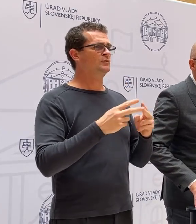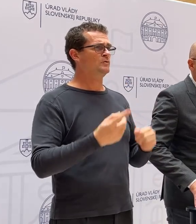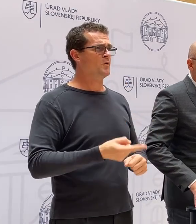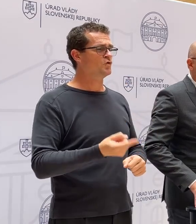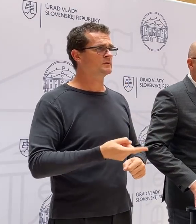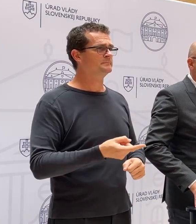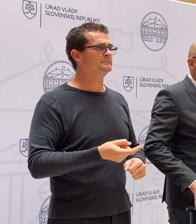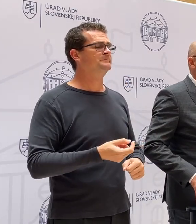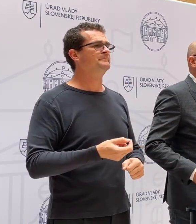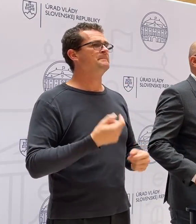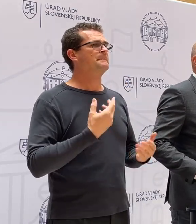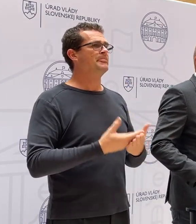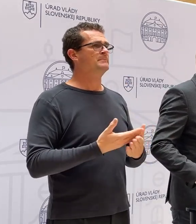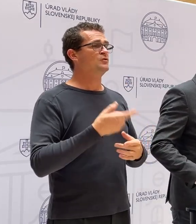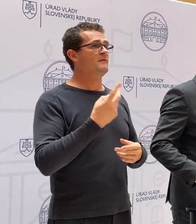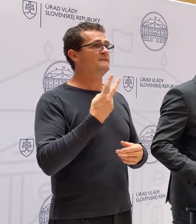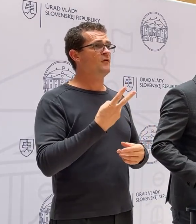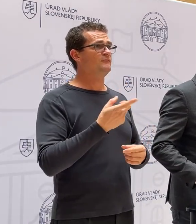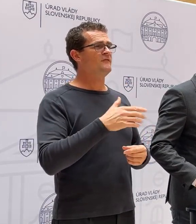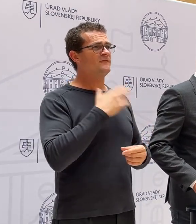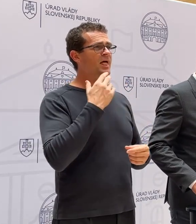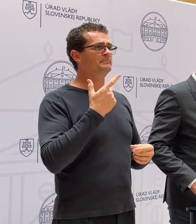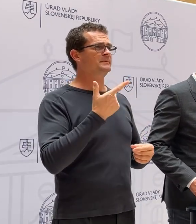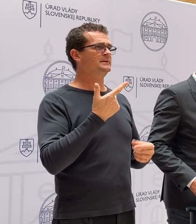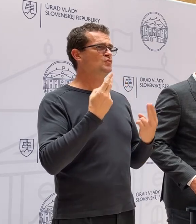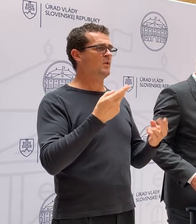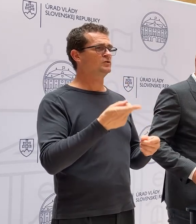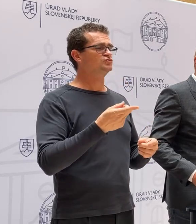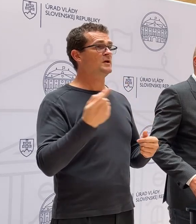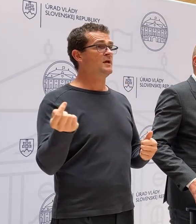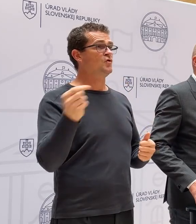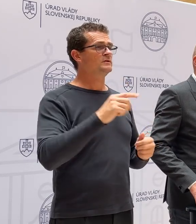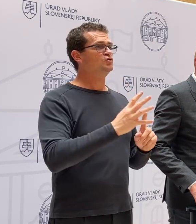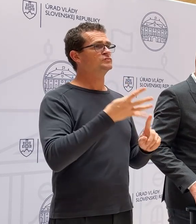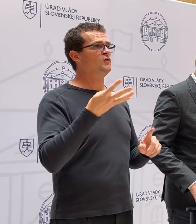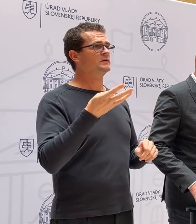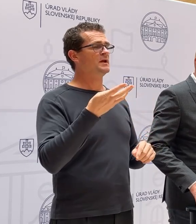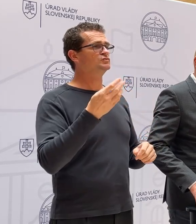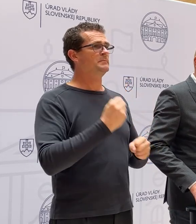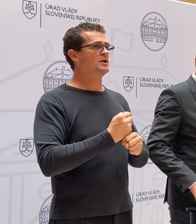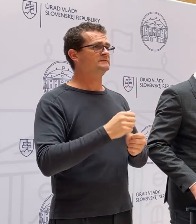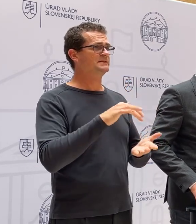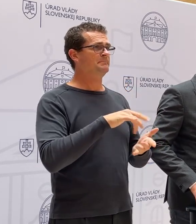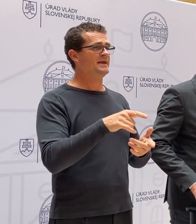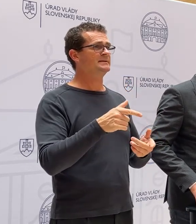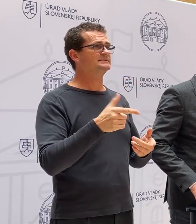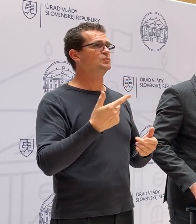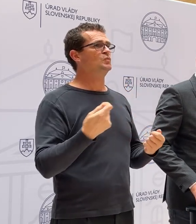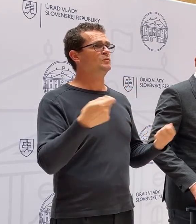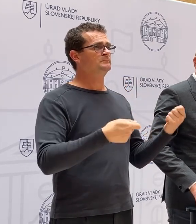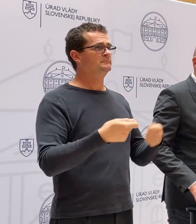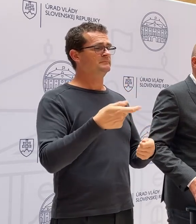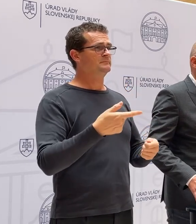elektromotor. A preto je to Volvo tak veľmi cenné, lebo dotiahne štvornásobok pracovných miest u subdodávateľov.